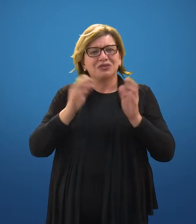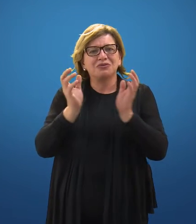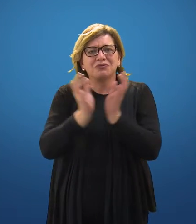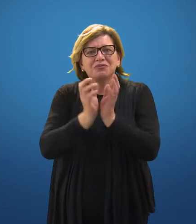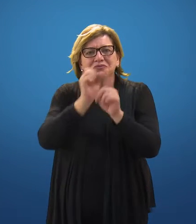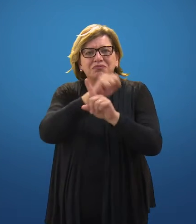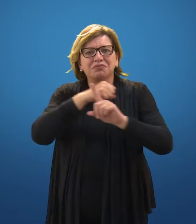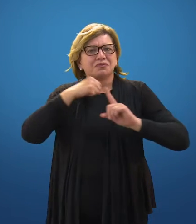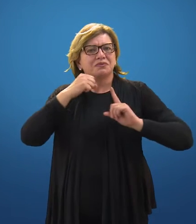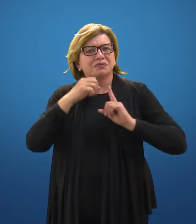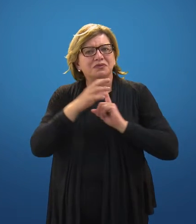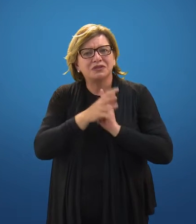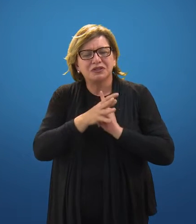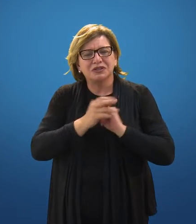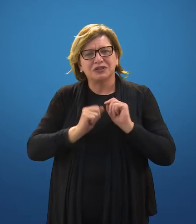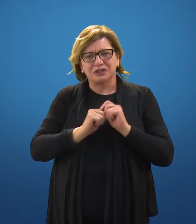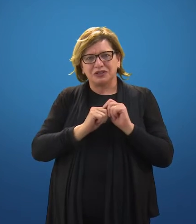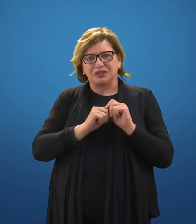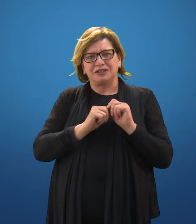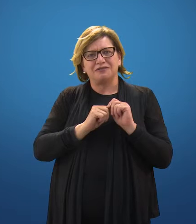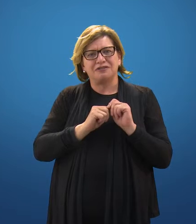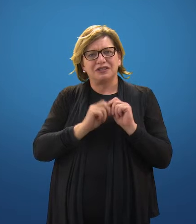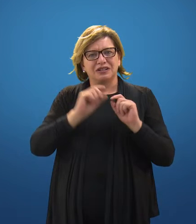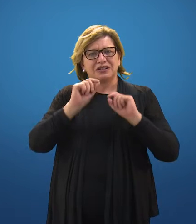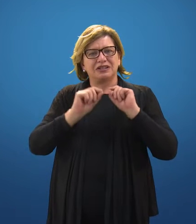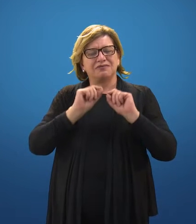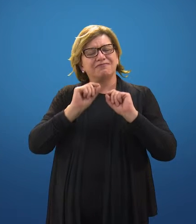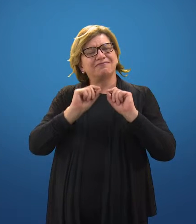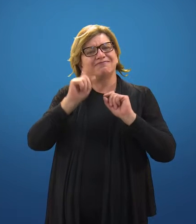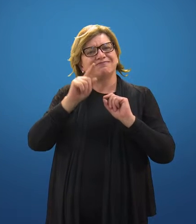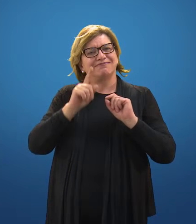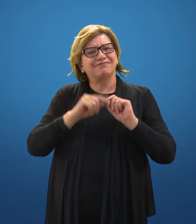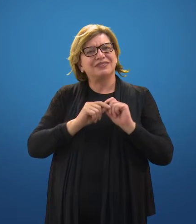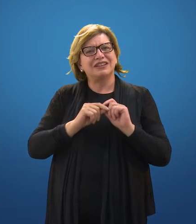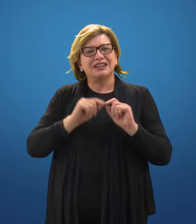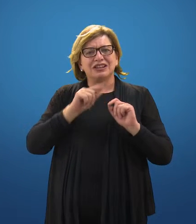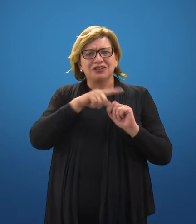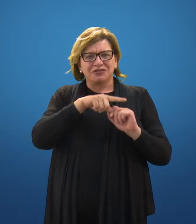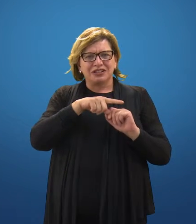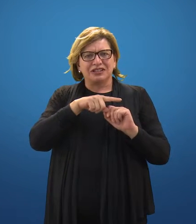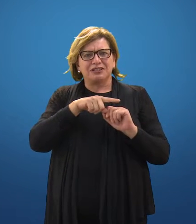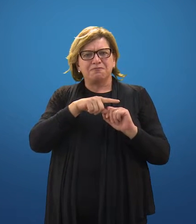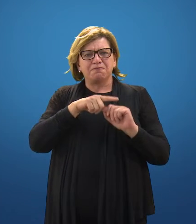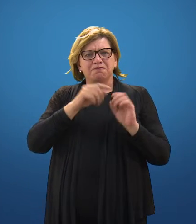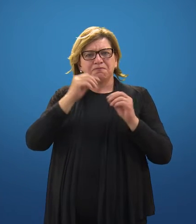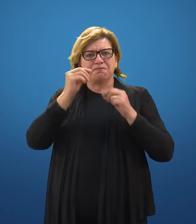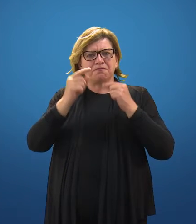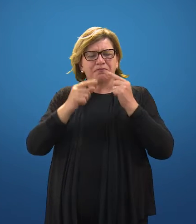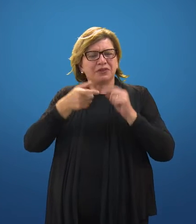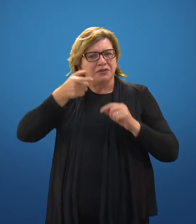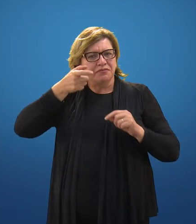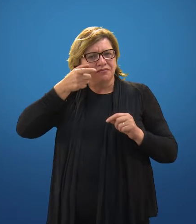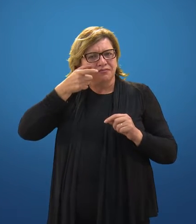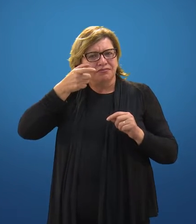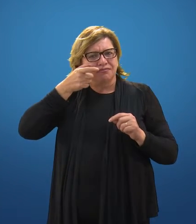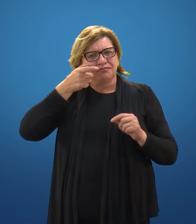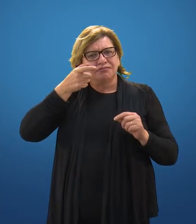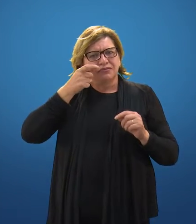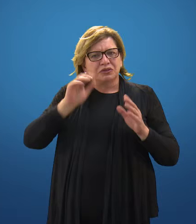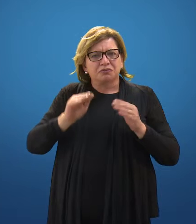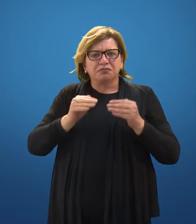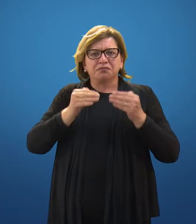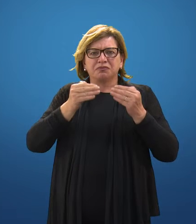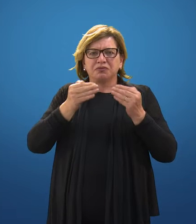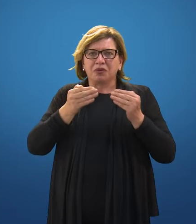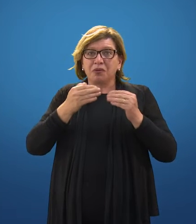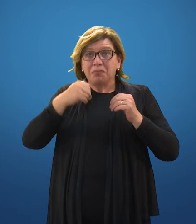grupo de sociedade, nesses indivíduos, nesse grupo de indivíduos. Você observando qual